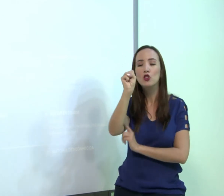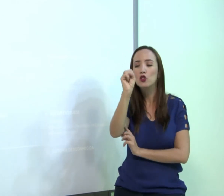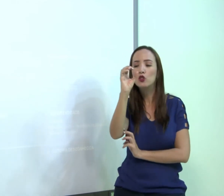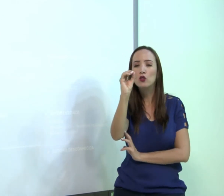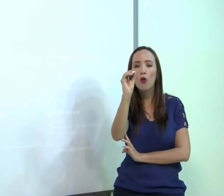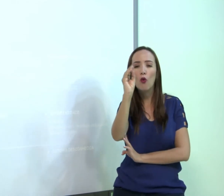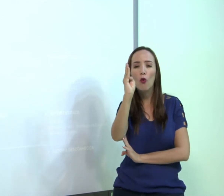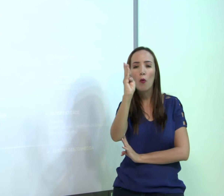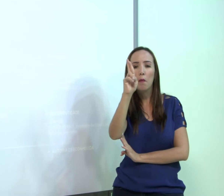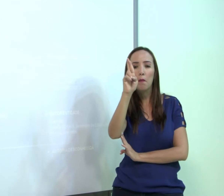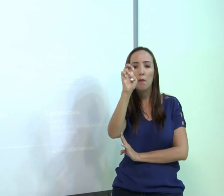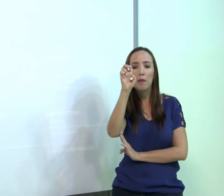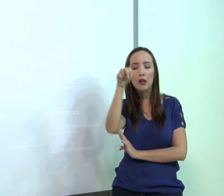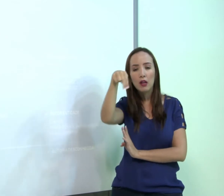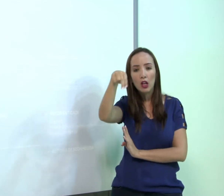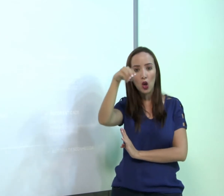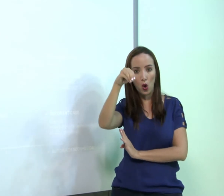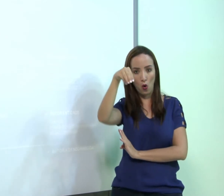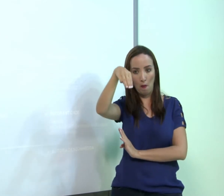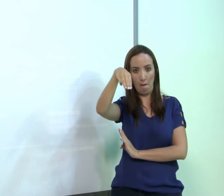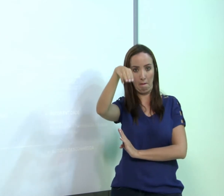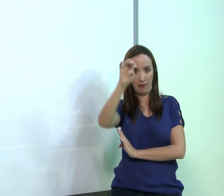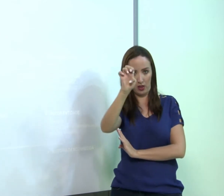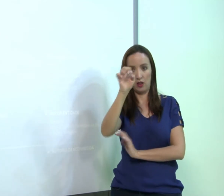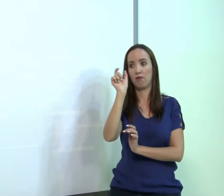coloca-se o sobrenome